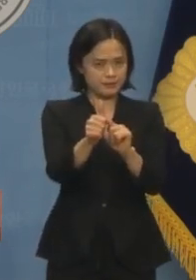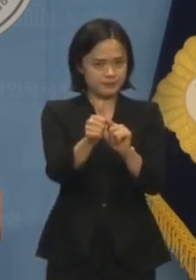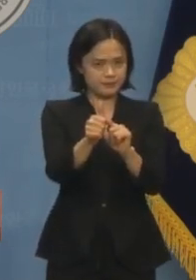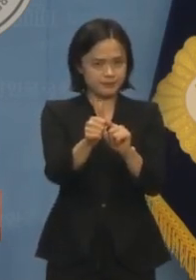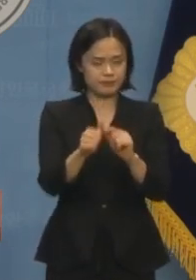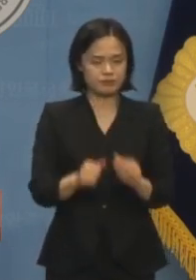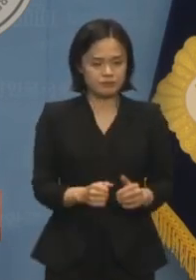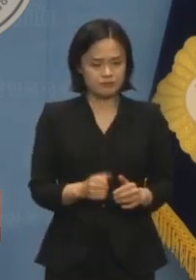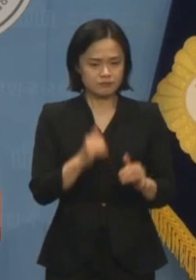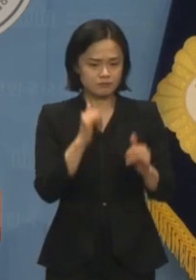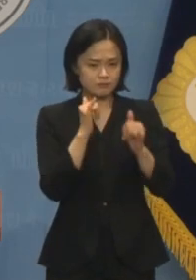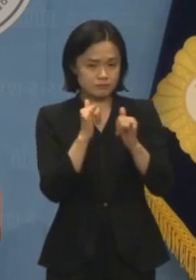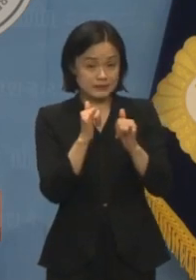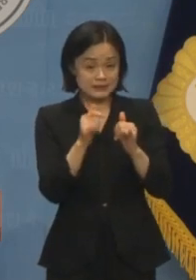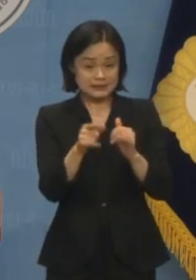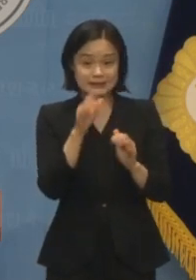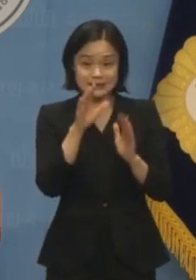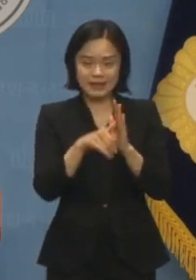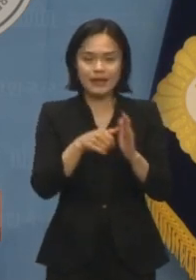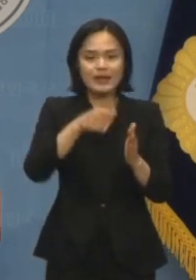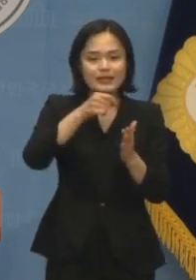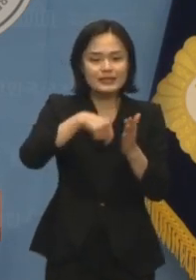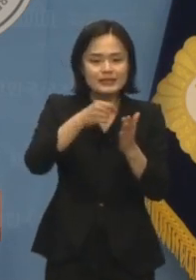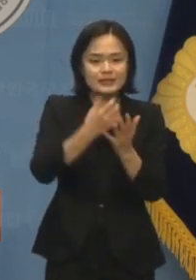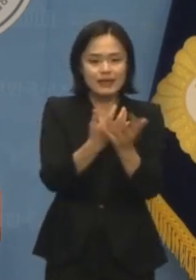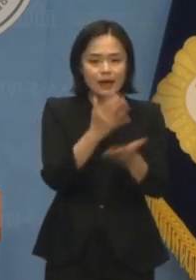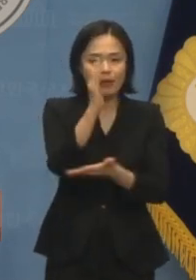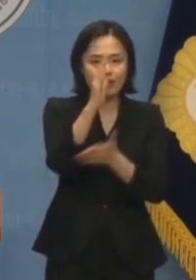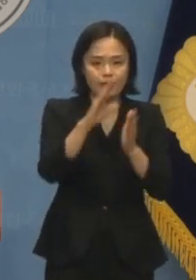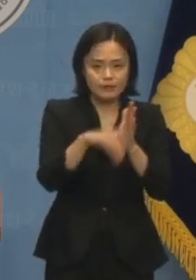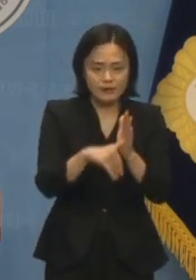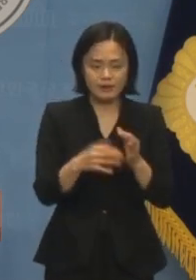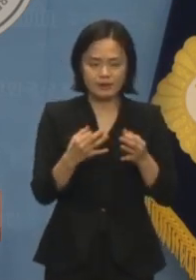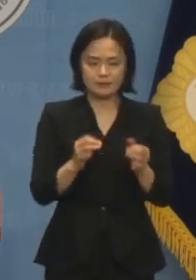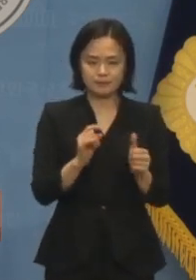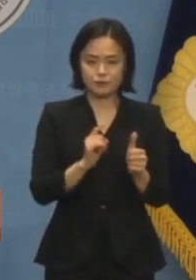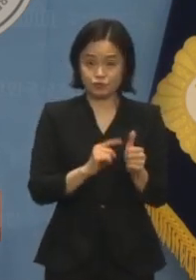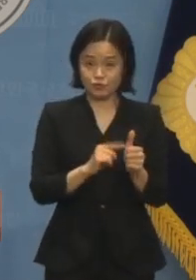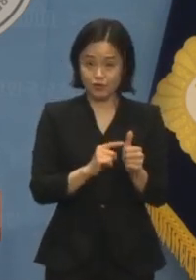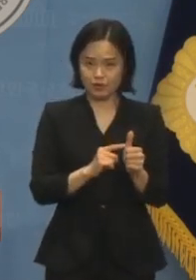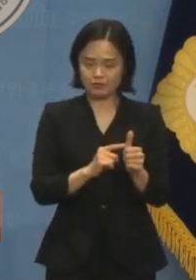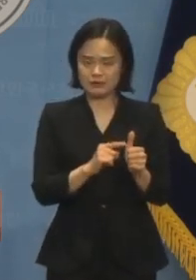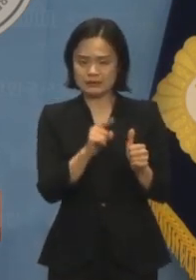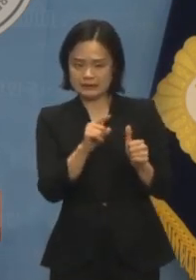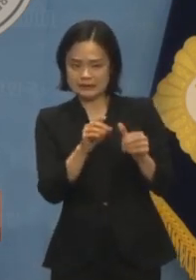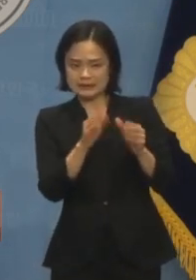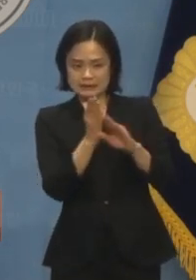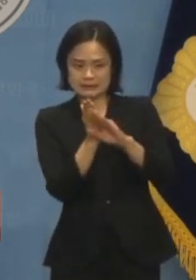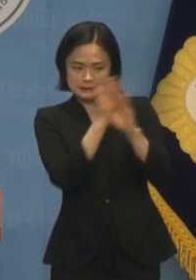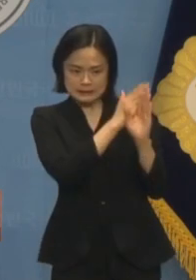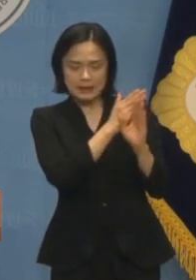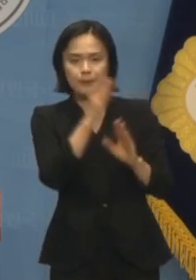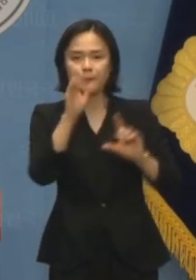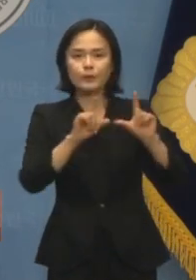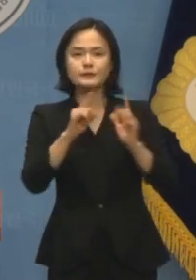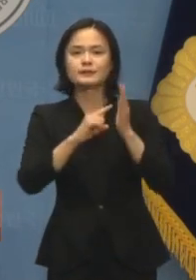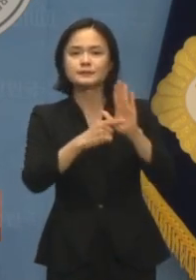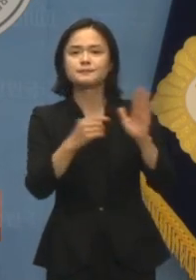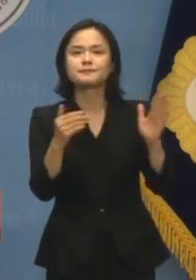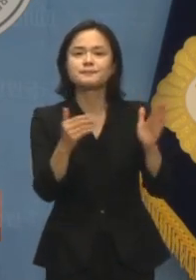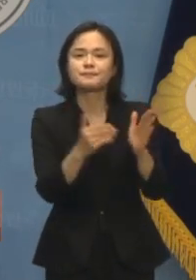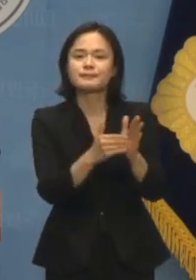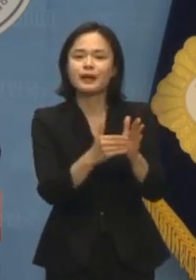실체를 폭로한 날입니다. 두 사람이 대화를 보면 우선 김규현 변호사는 권성동이 역공식으로 이걸